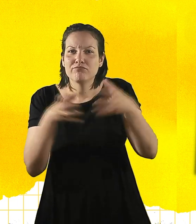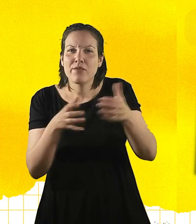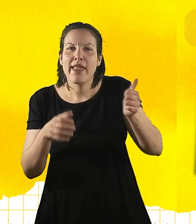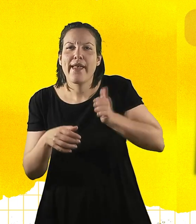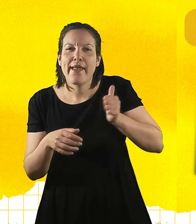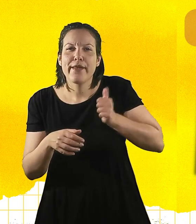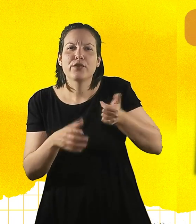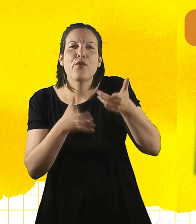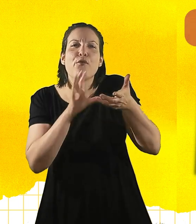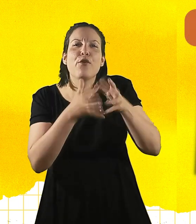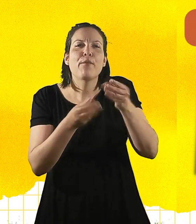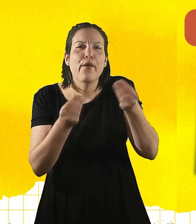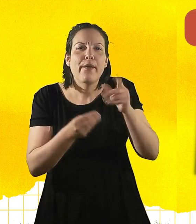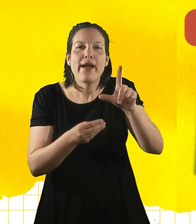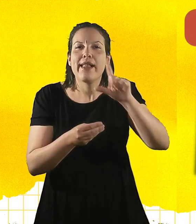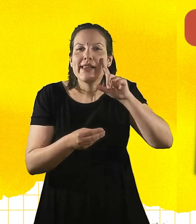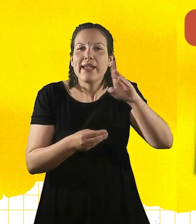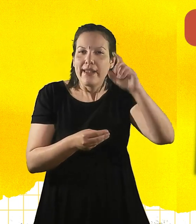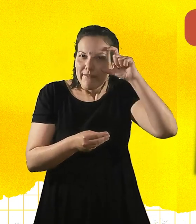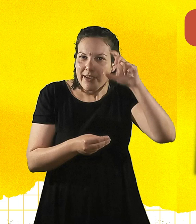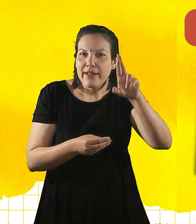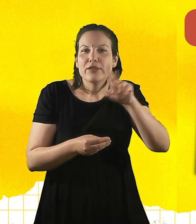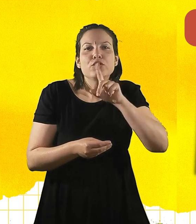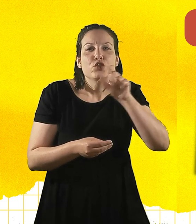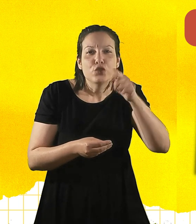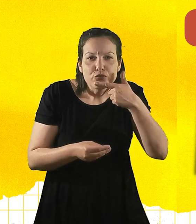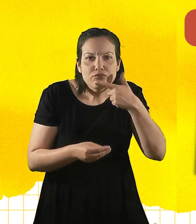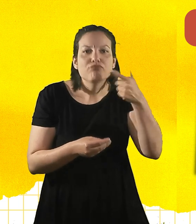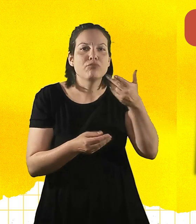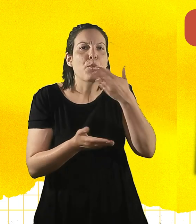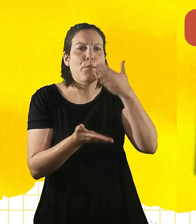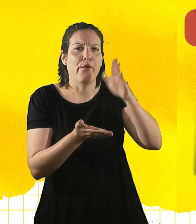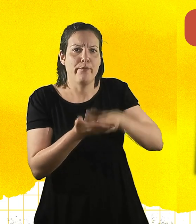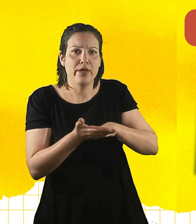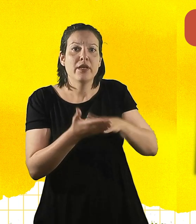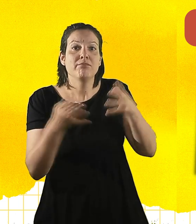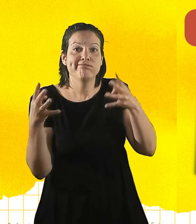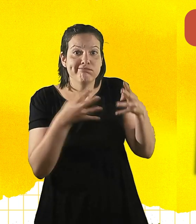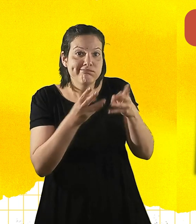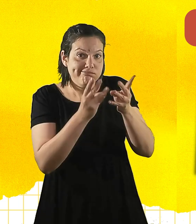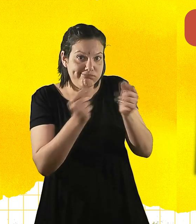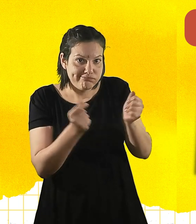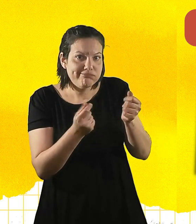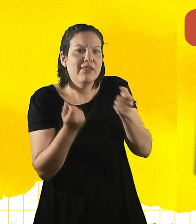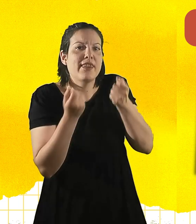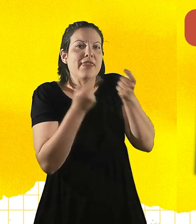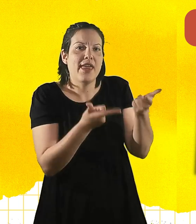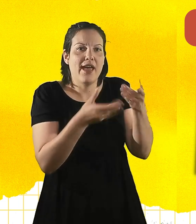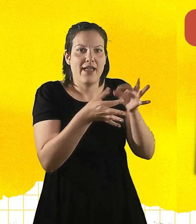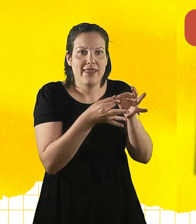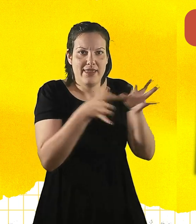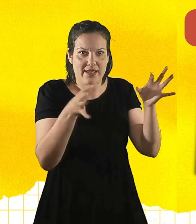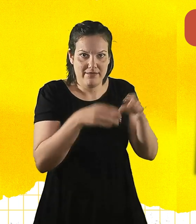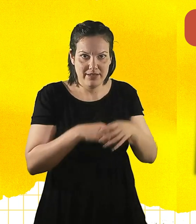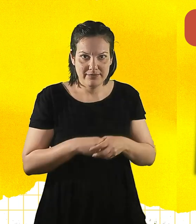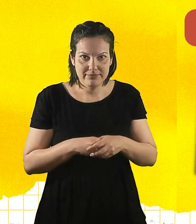libertos, bajo la promesa de que obtendrían su libertad una vez culminada la guerra. Es en